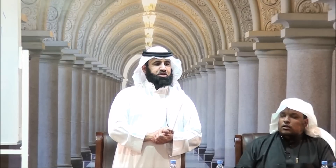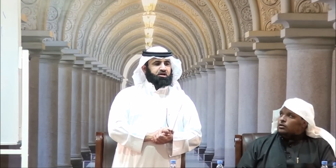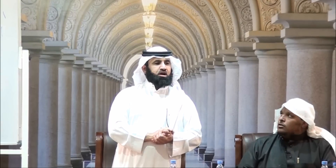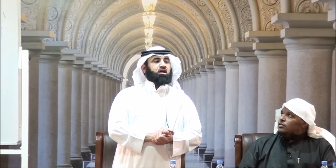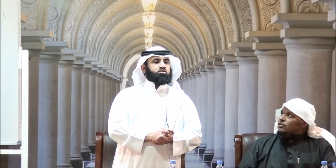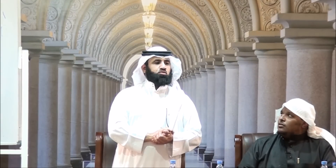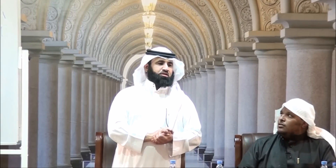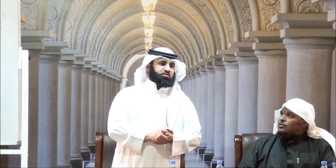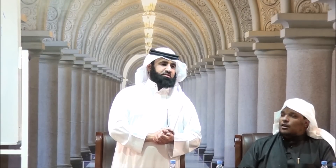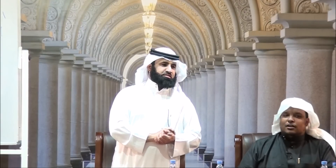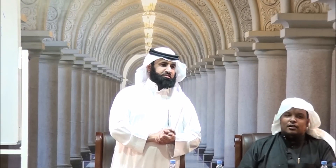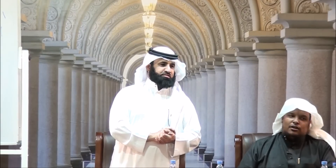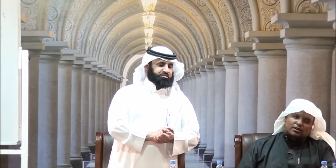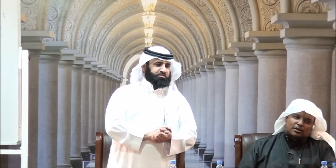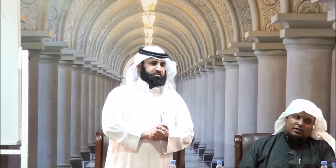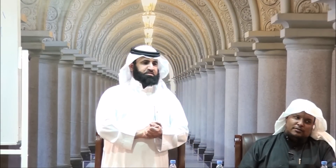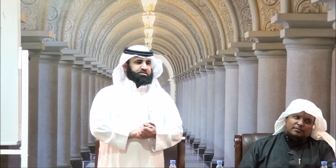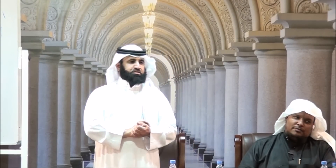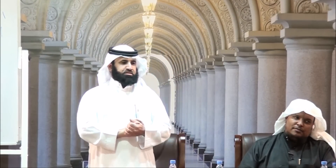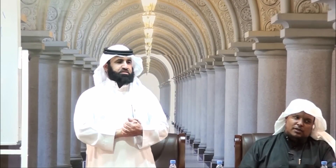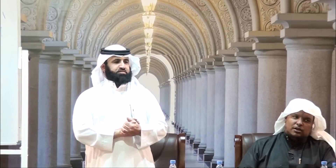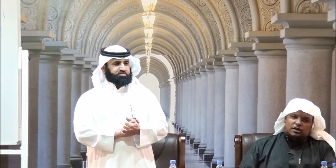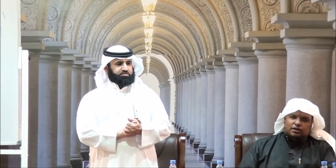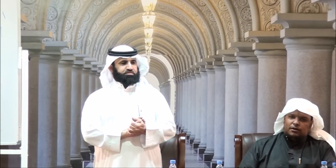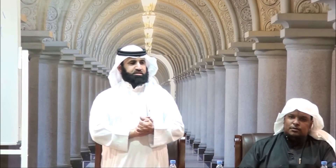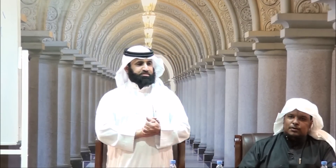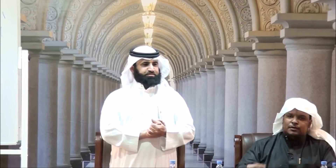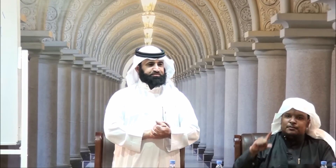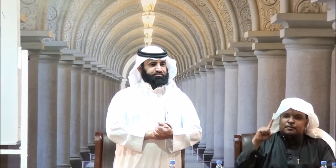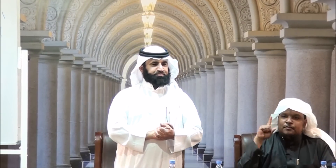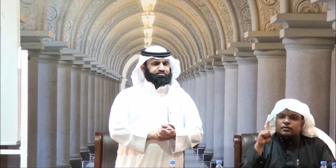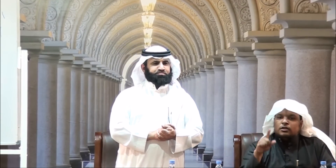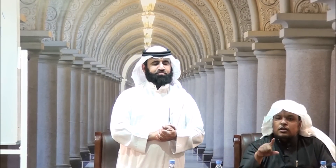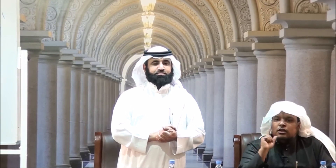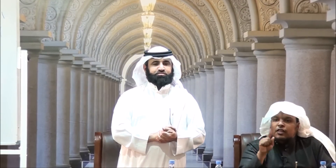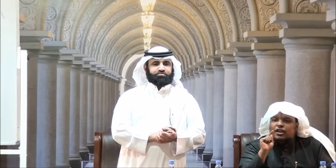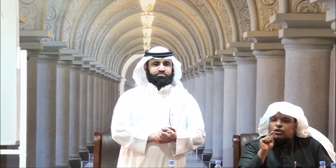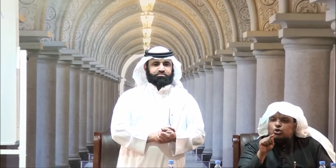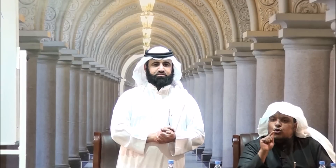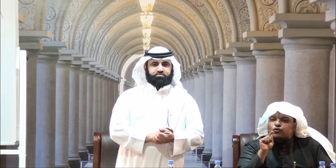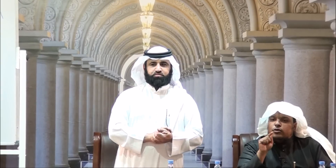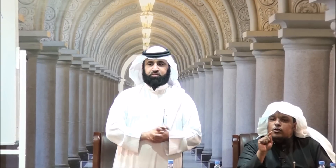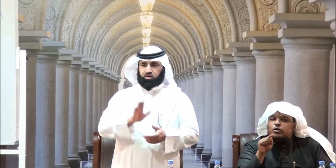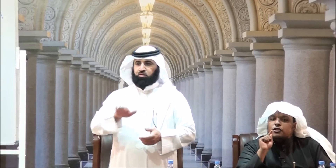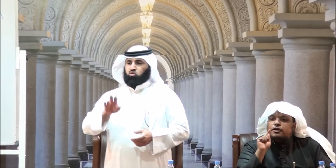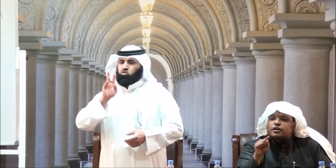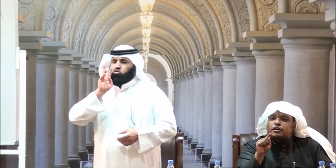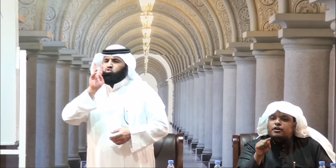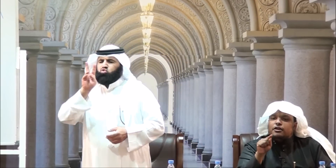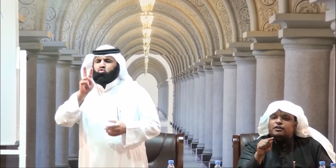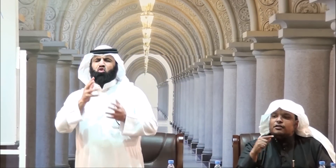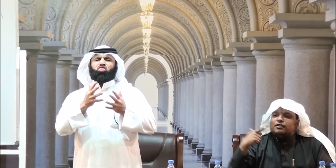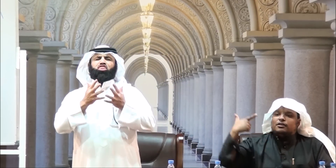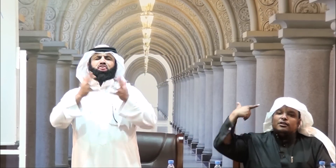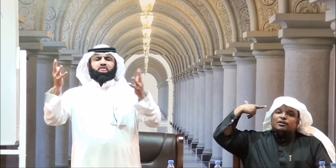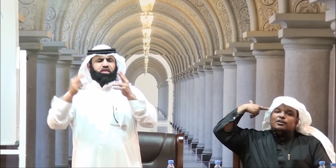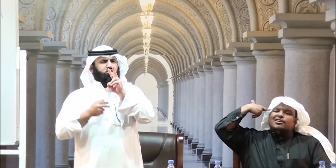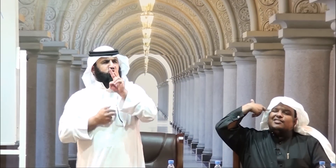هذا في شقاء الله. الله أكبر. لذلك نشوف إنهم